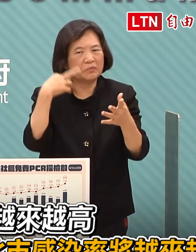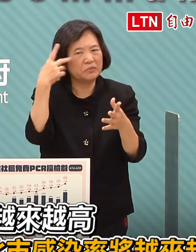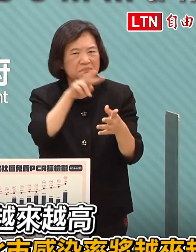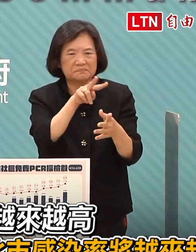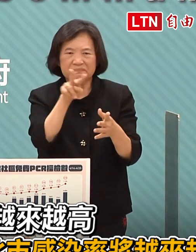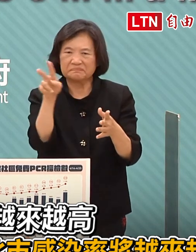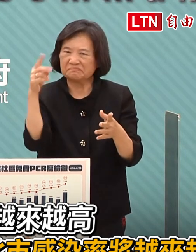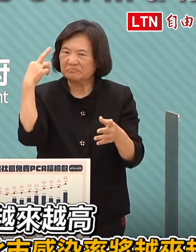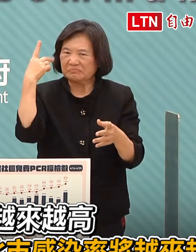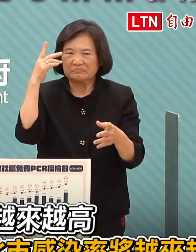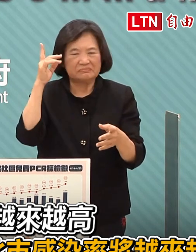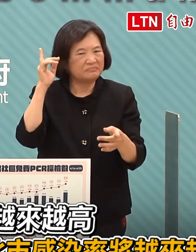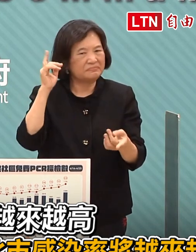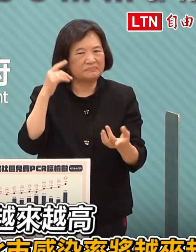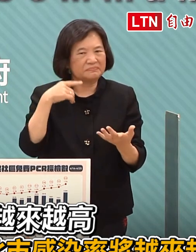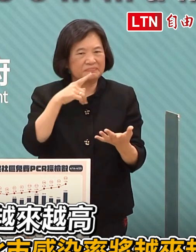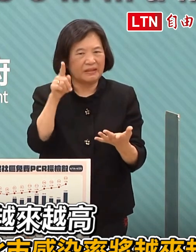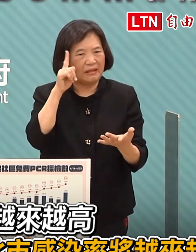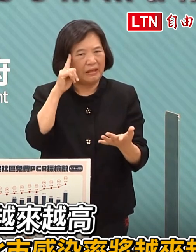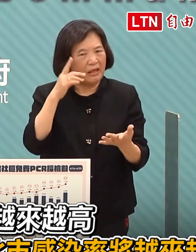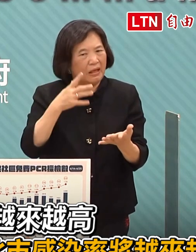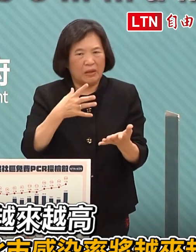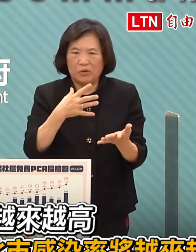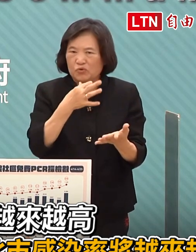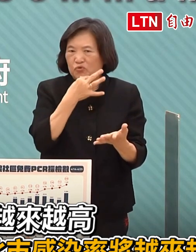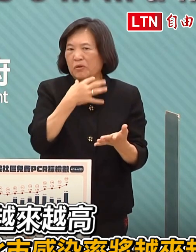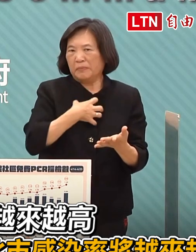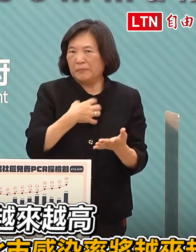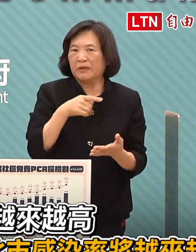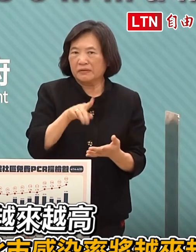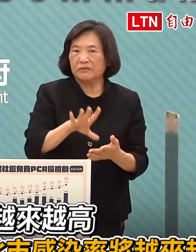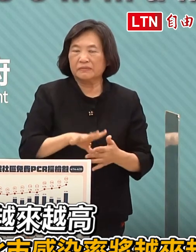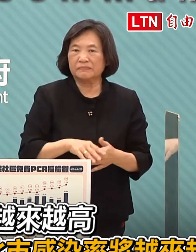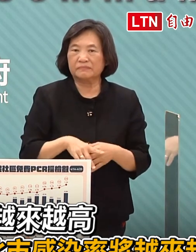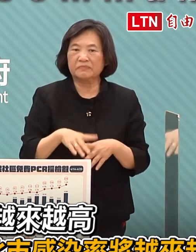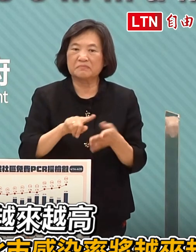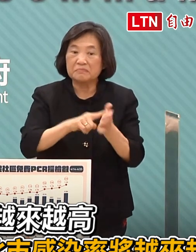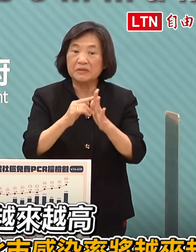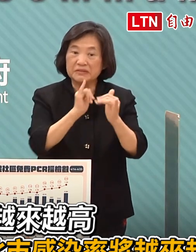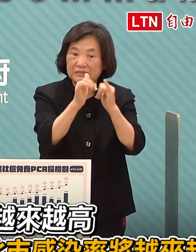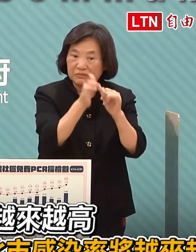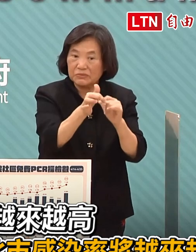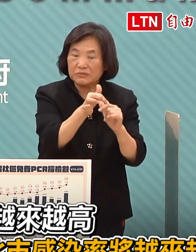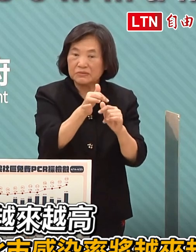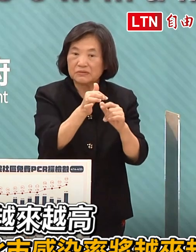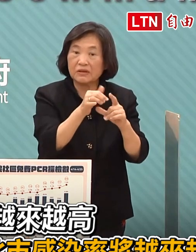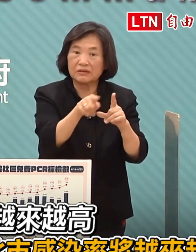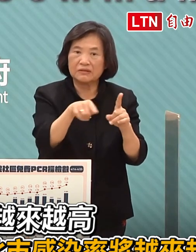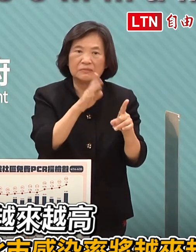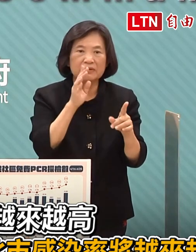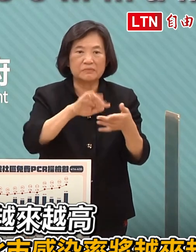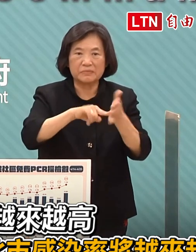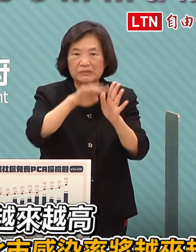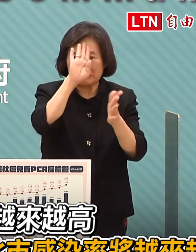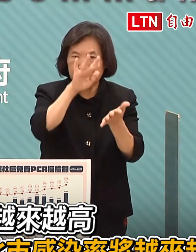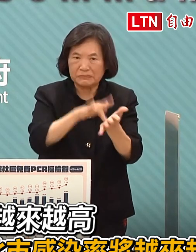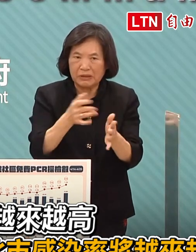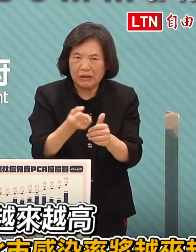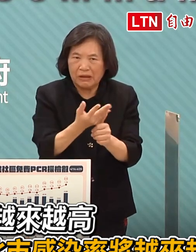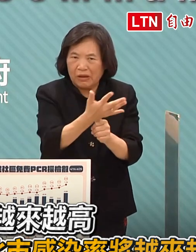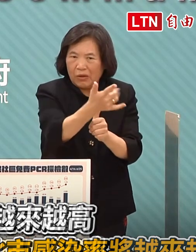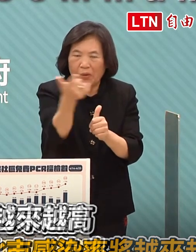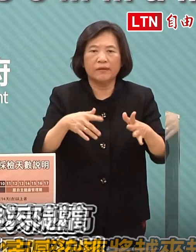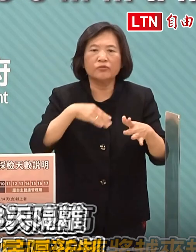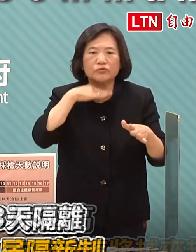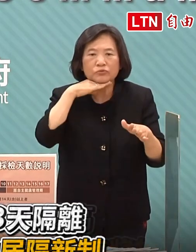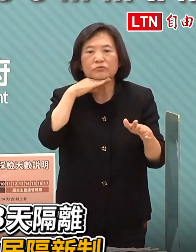的指标了。就比方说，这在社区里面的。应该这样讲，浓度了，然后感染的浓度越来